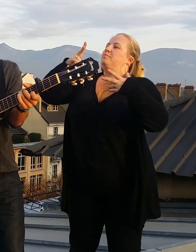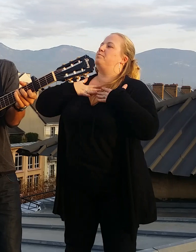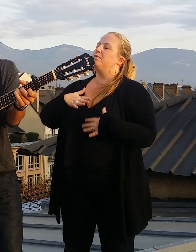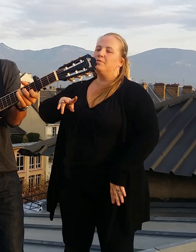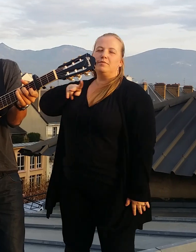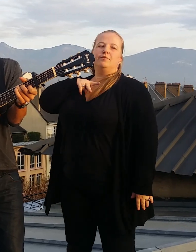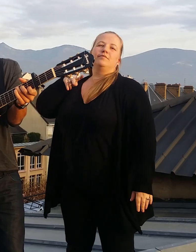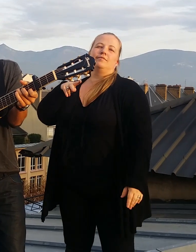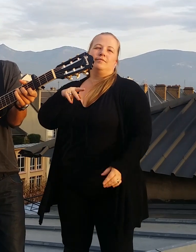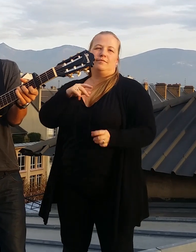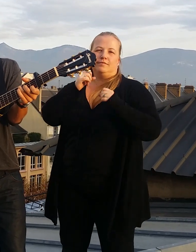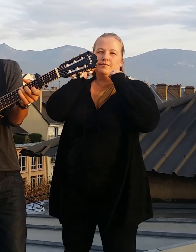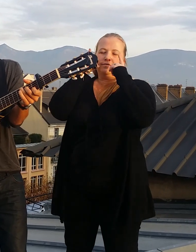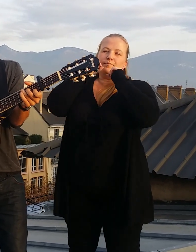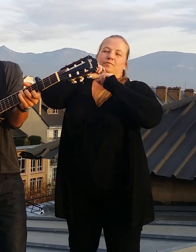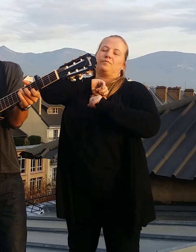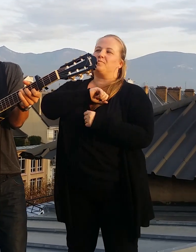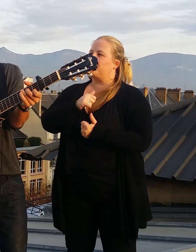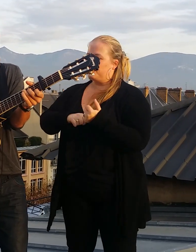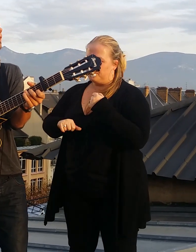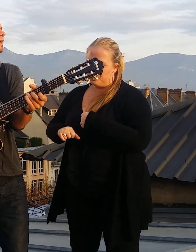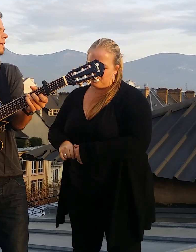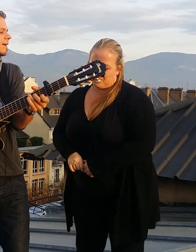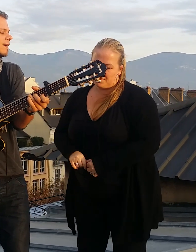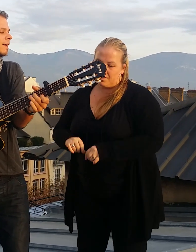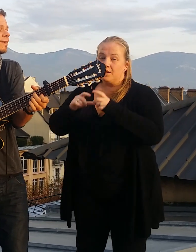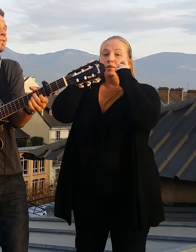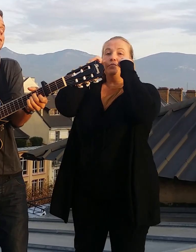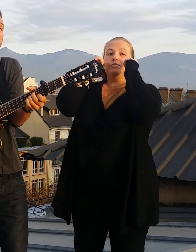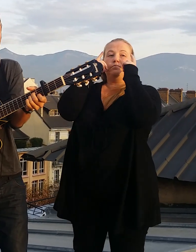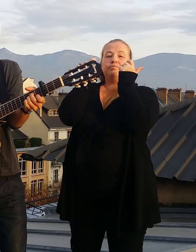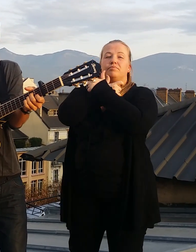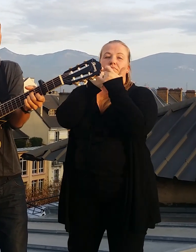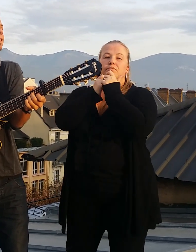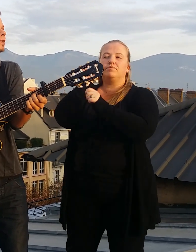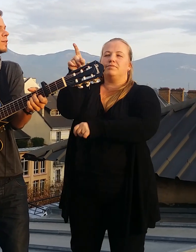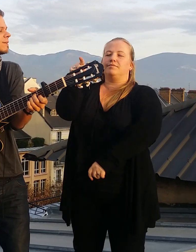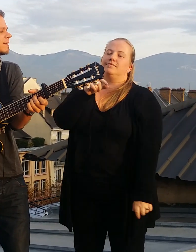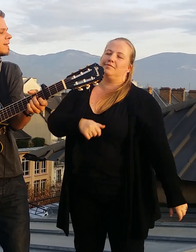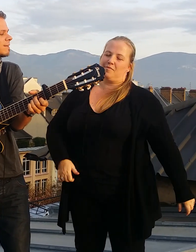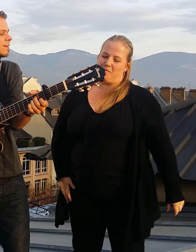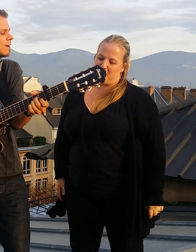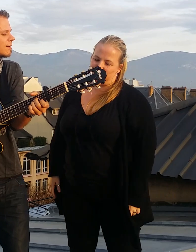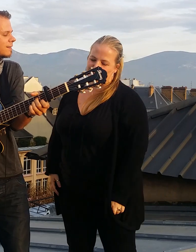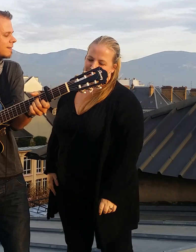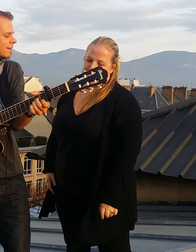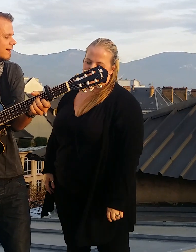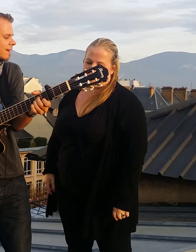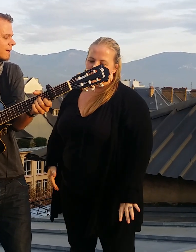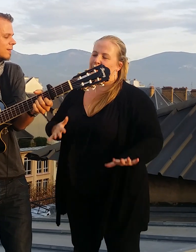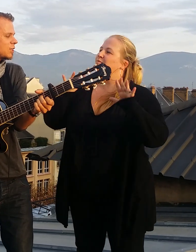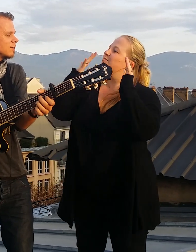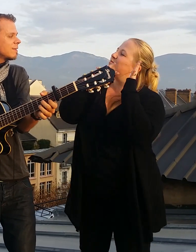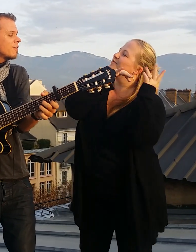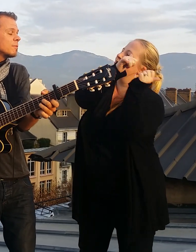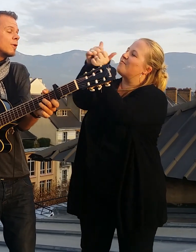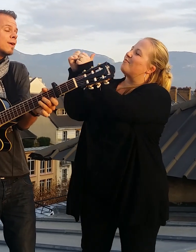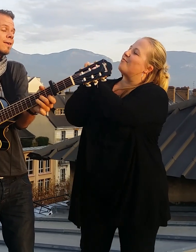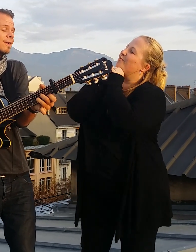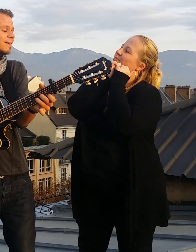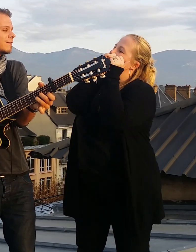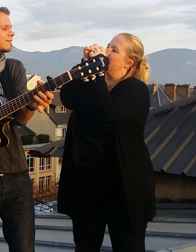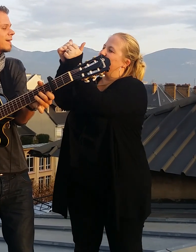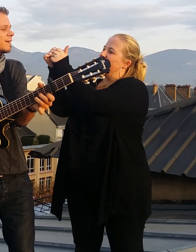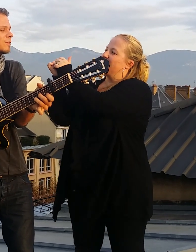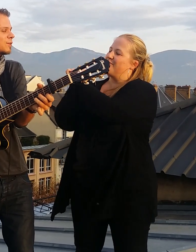Et si mon corps m'emprisonne, et si mes rires t'étonnent, chante avec moi